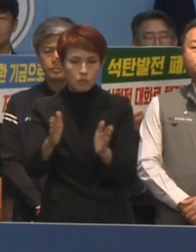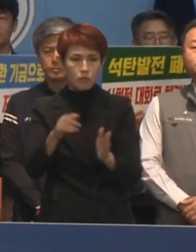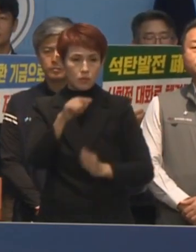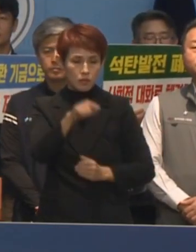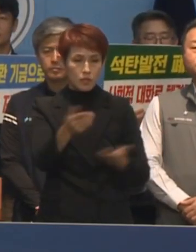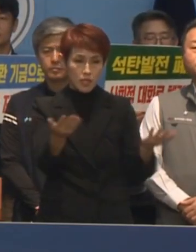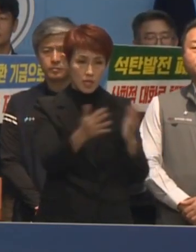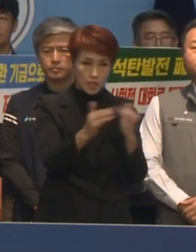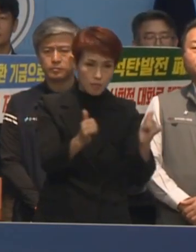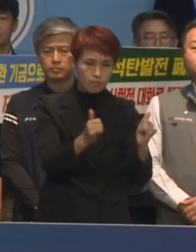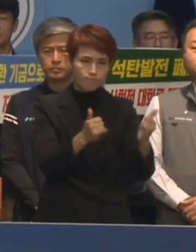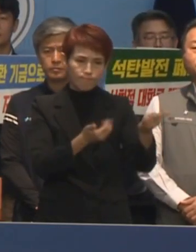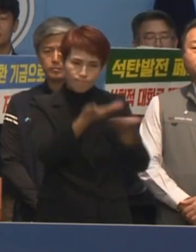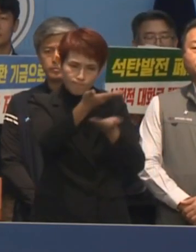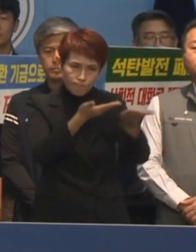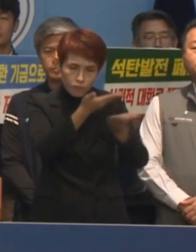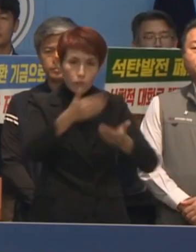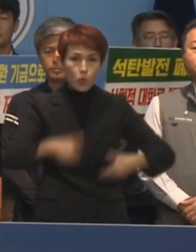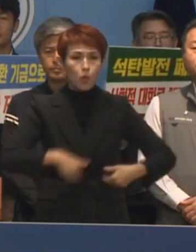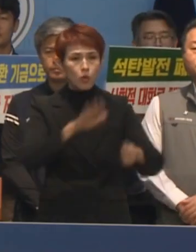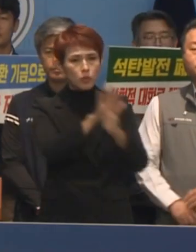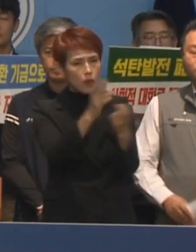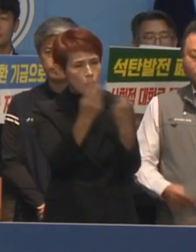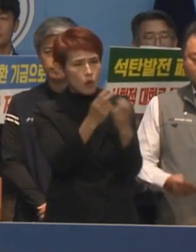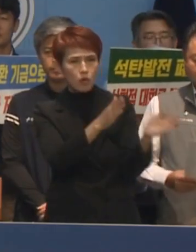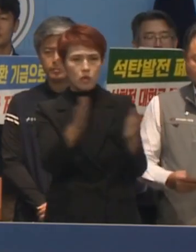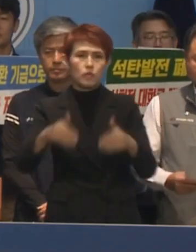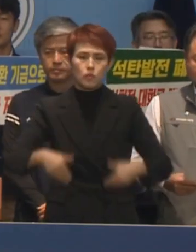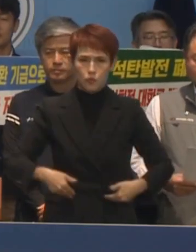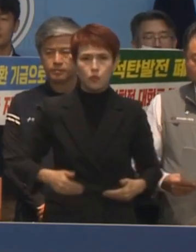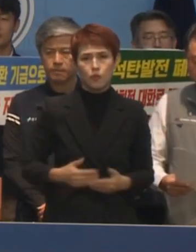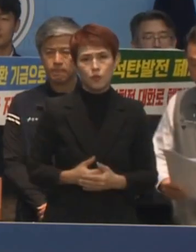통한 지원 대책을 마련해야 할 것입니다.